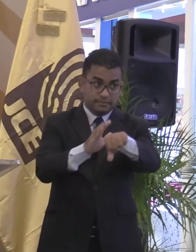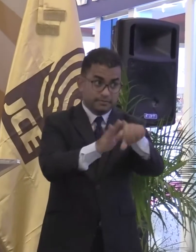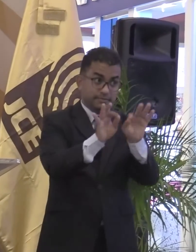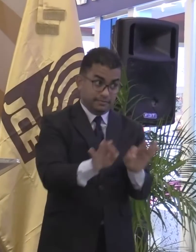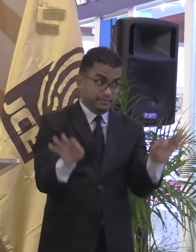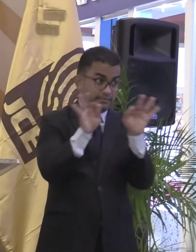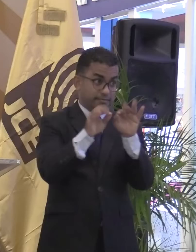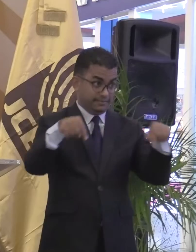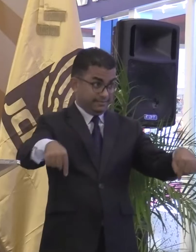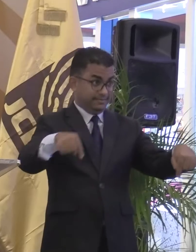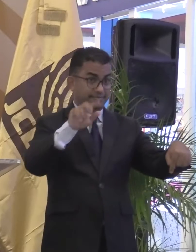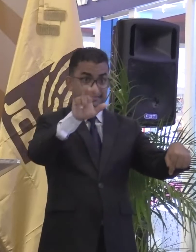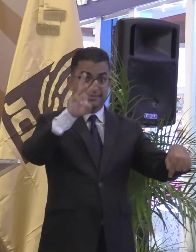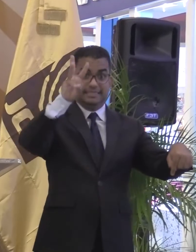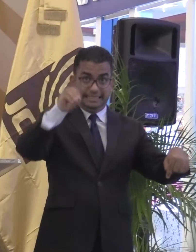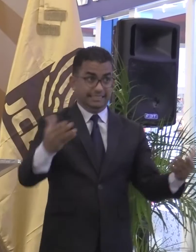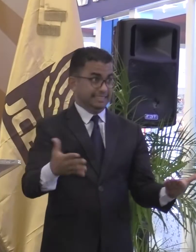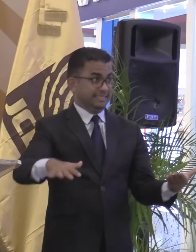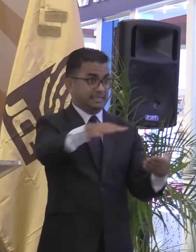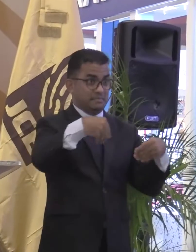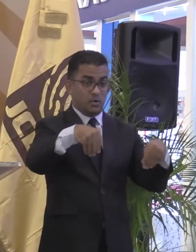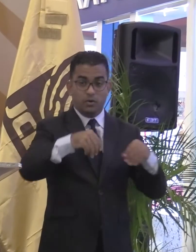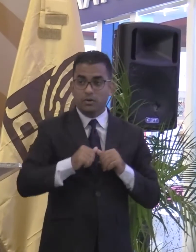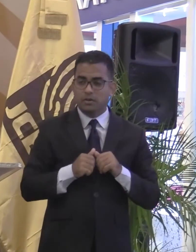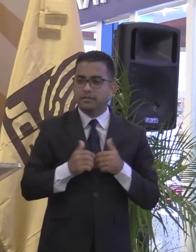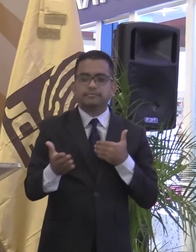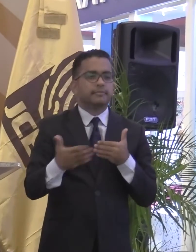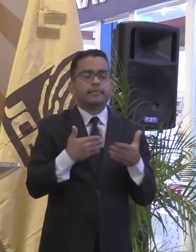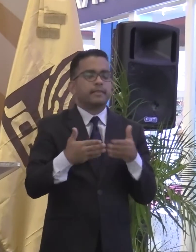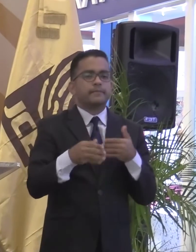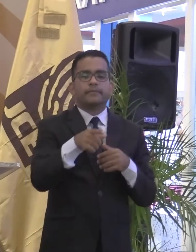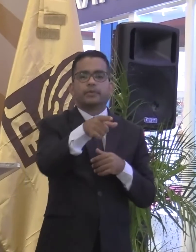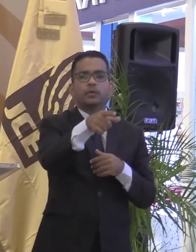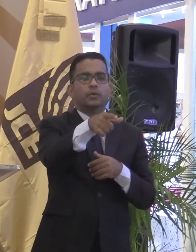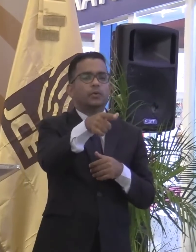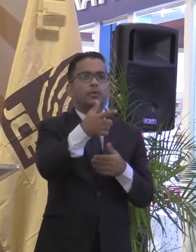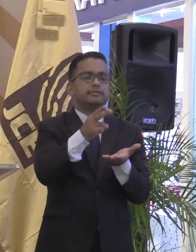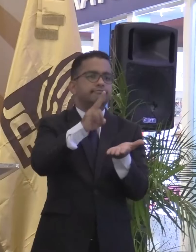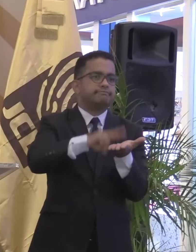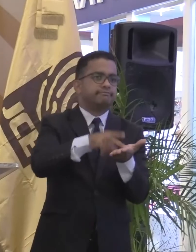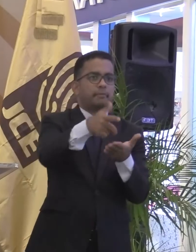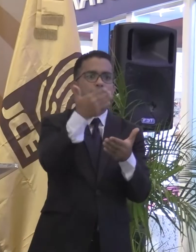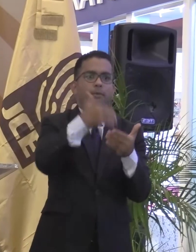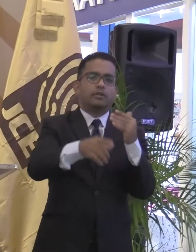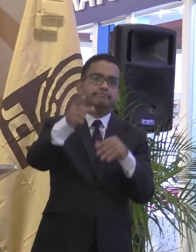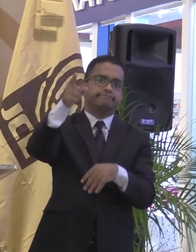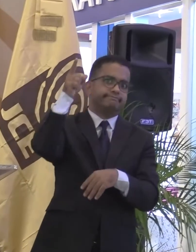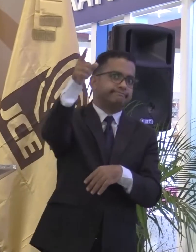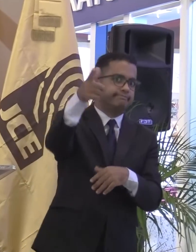estamos en 360 distritos nacionales pero no importa que usted esté registrado en ellos o